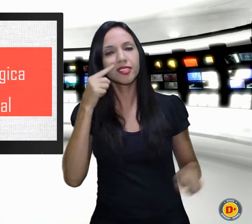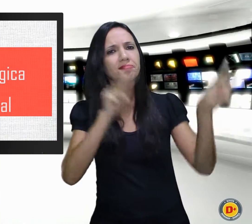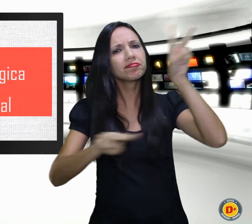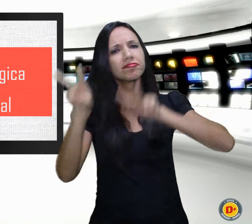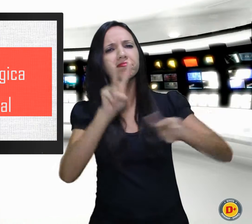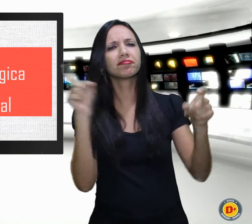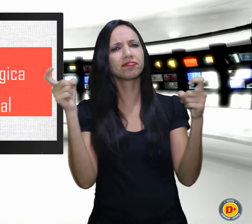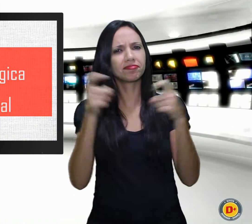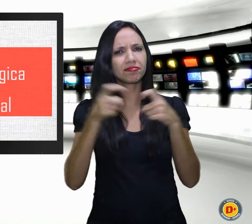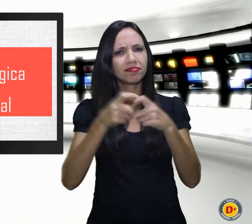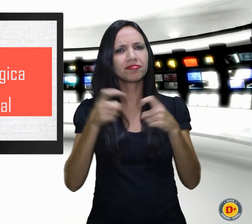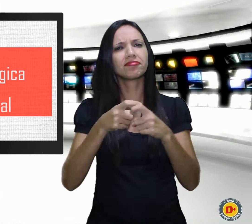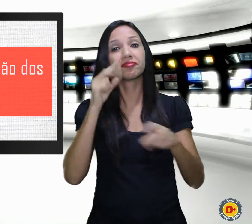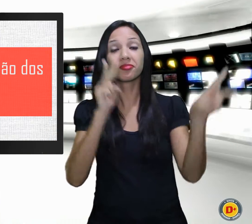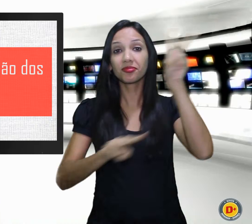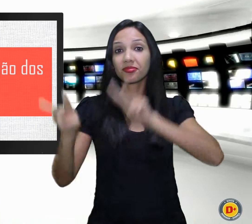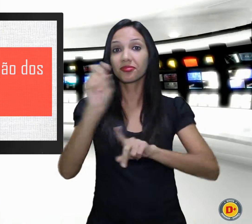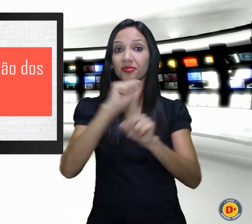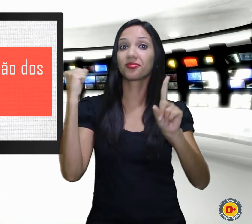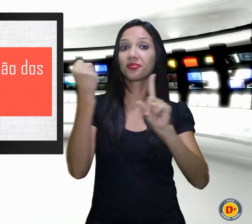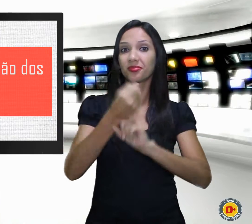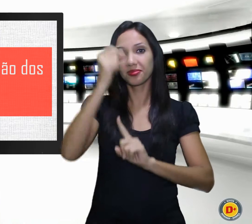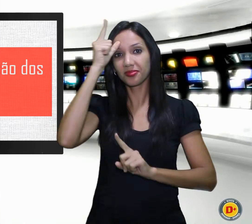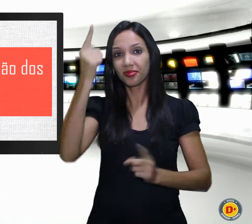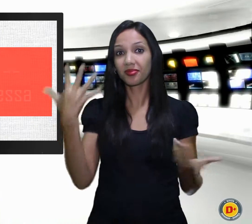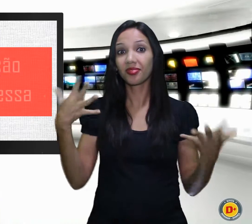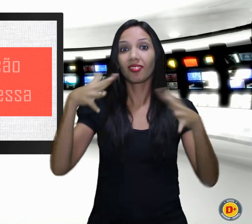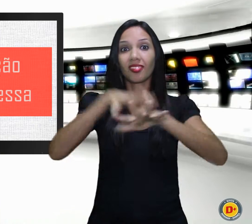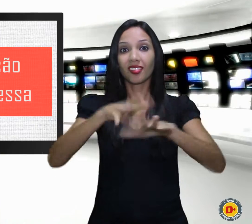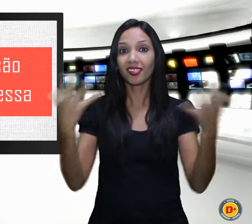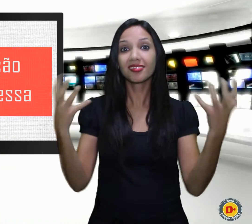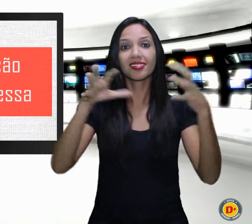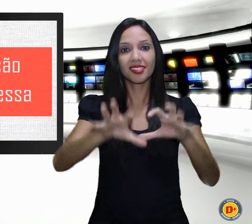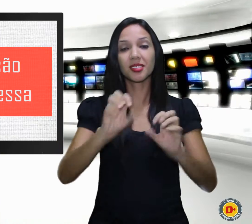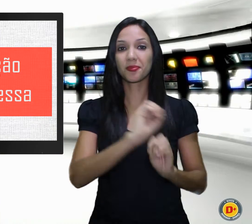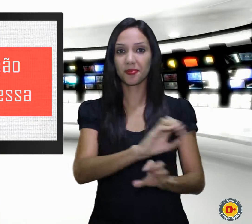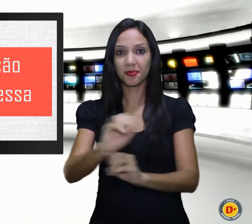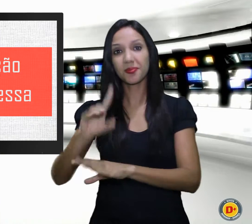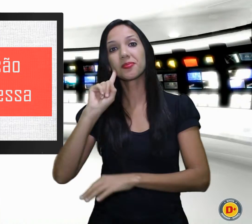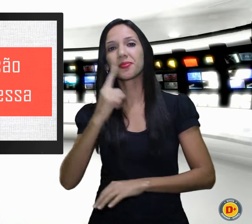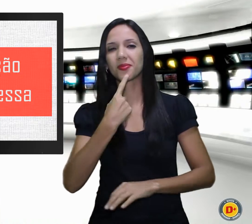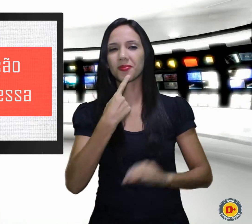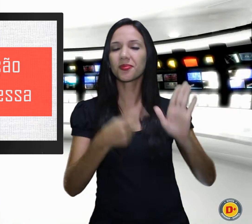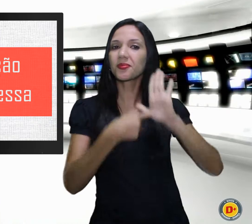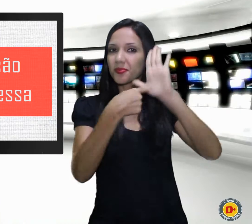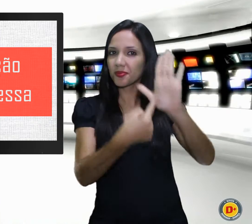visão sociocultural impactando na educação dos surdos. Apresentei a visão médico-patológica que